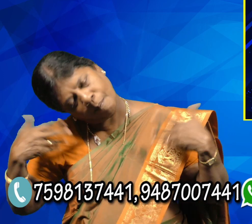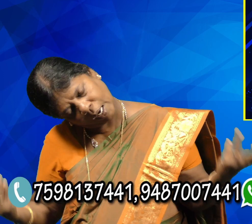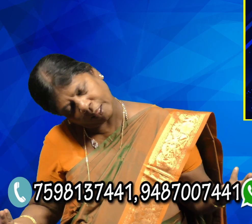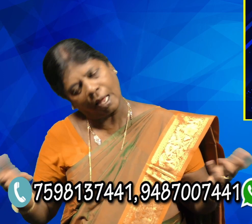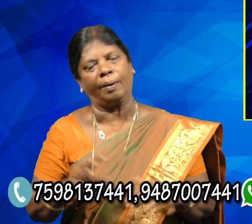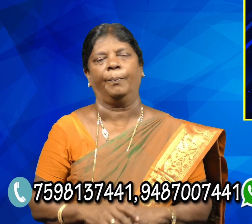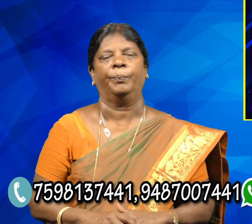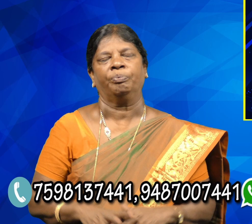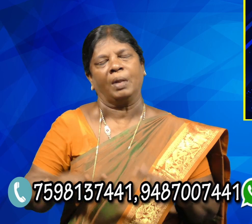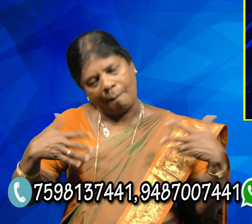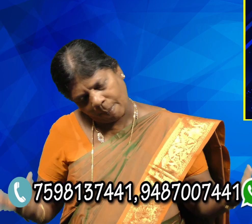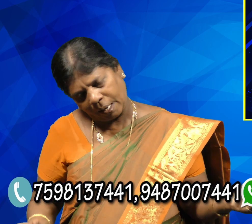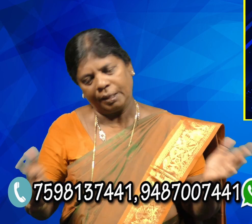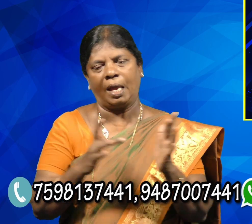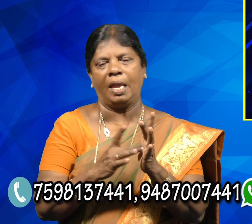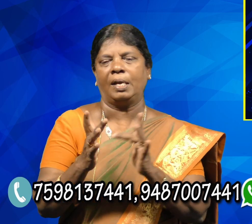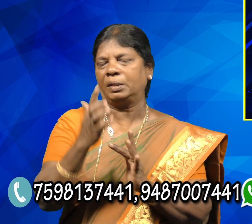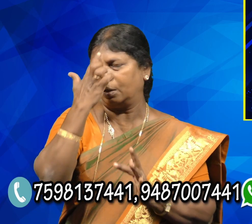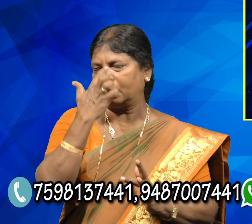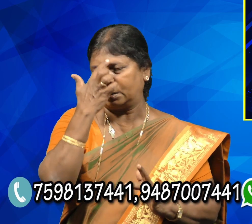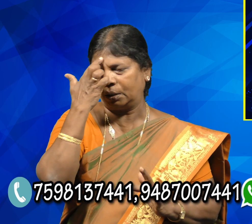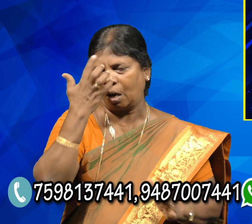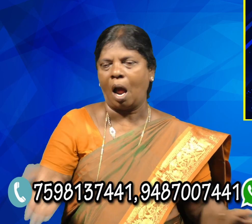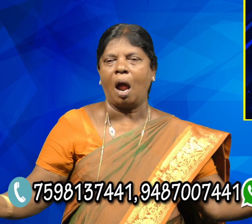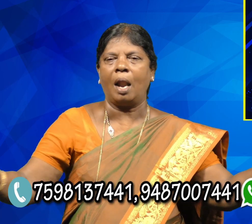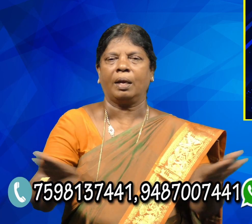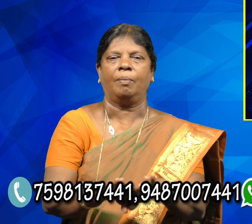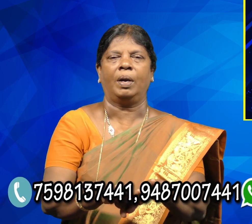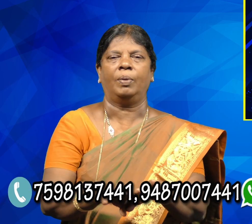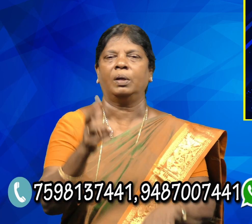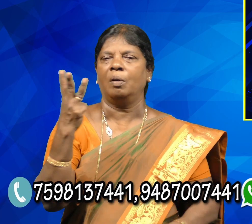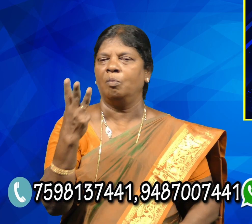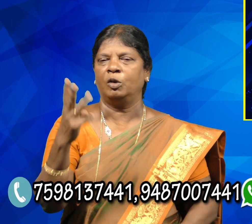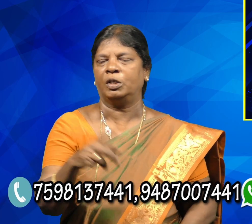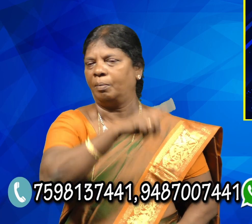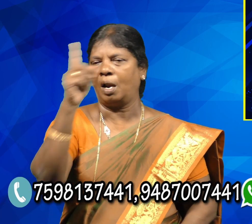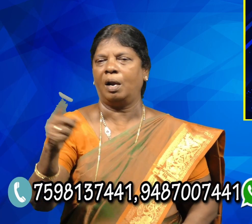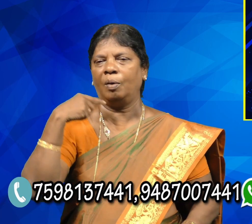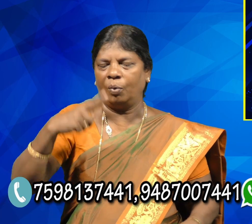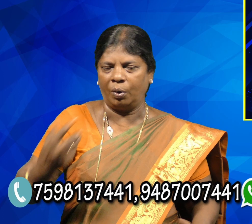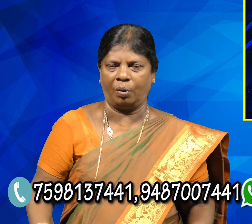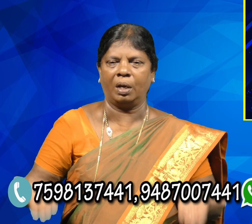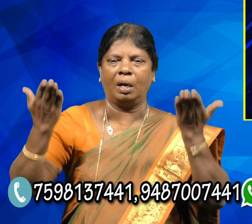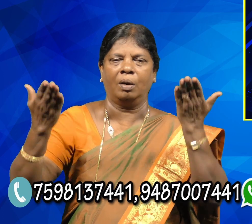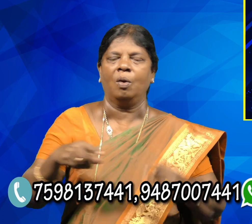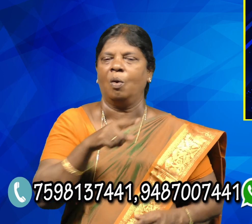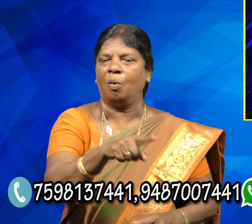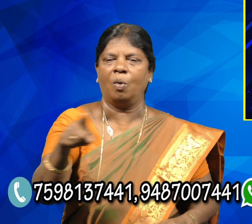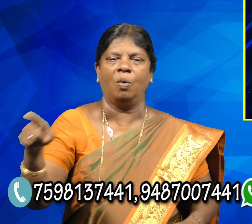சிந்தி மரித்தார். மரித்த இயேசு கிறிஸ்து அடக்கம் பண்ணப்பட்டு மூன்றாம் நாள் உயிருடன்